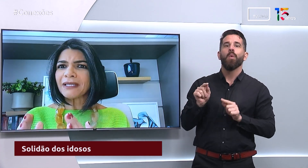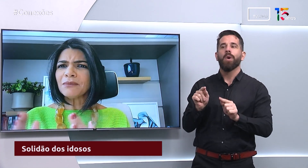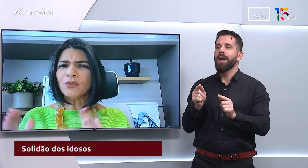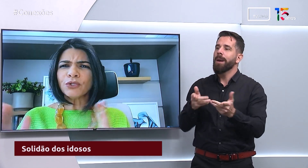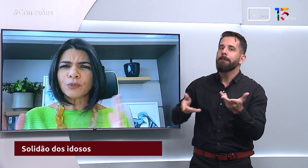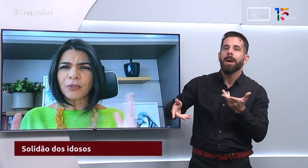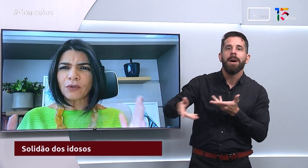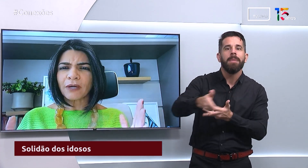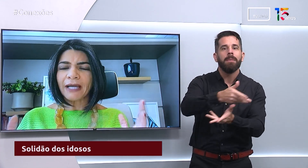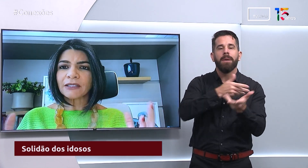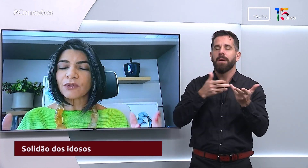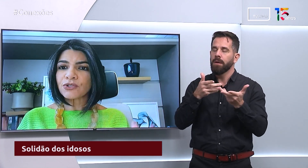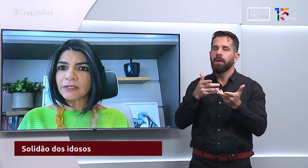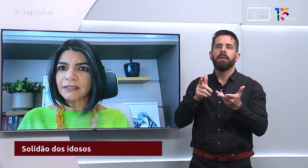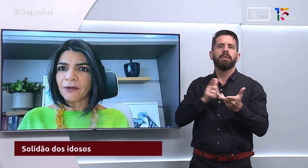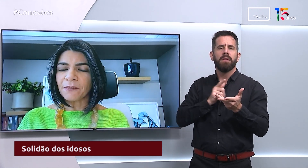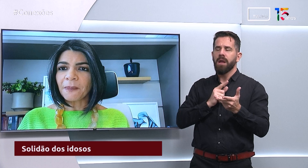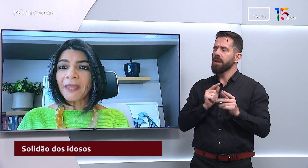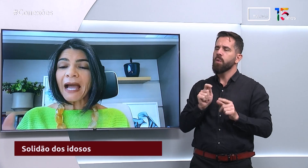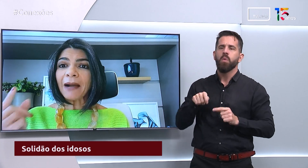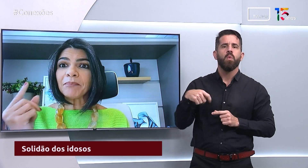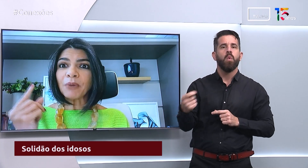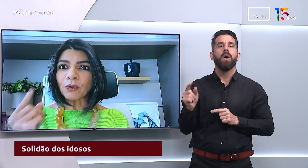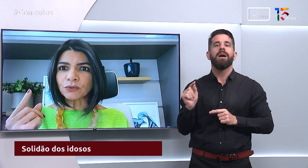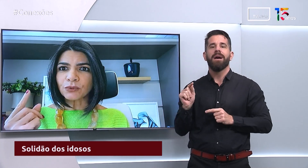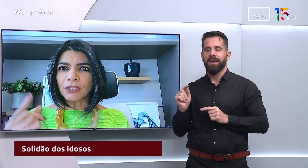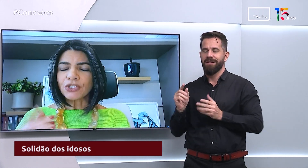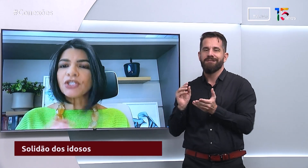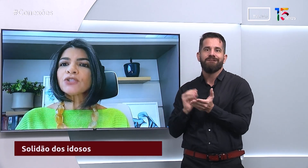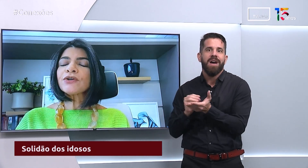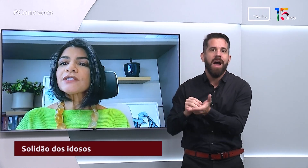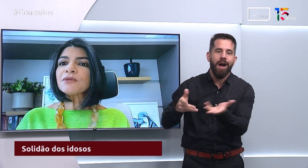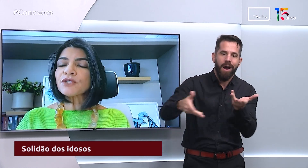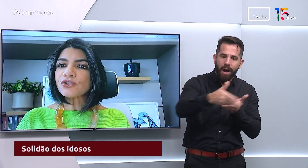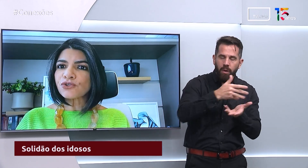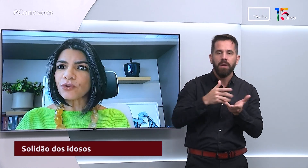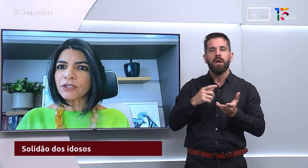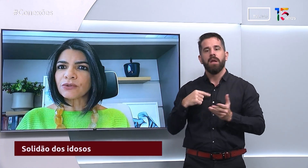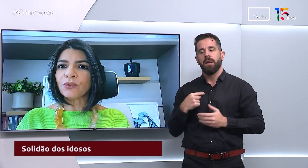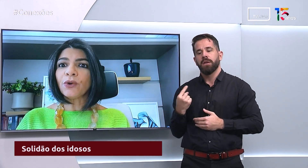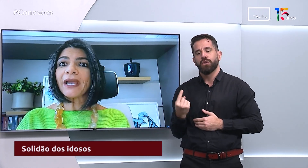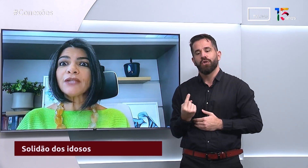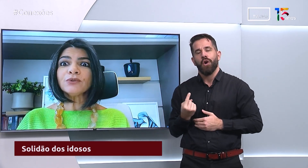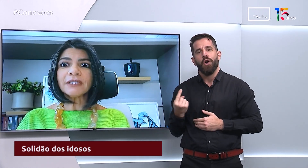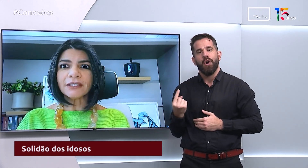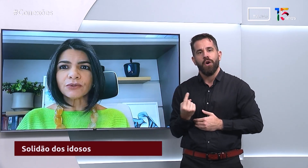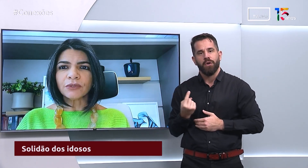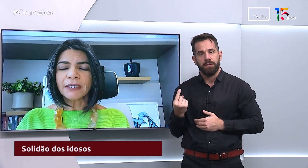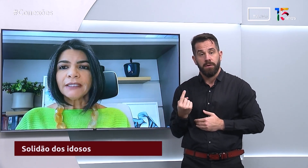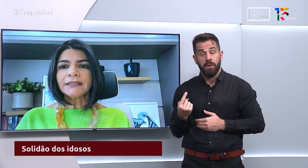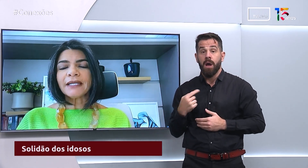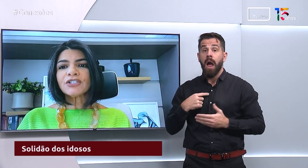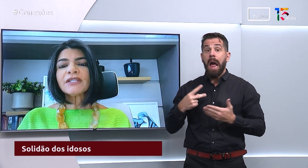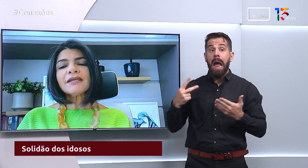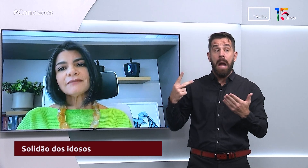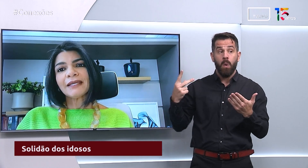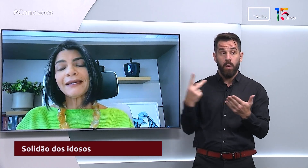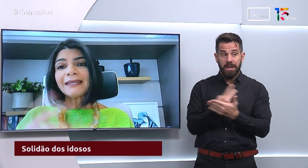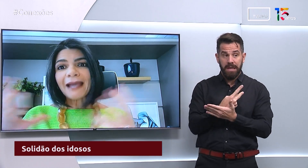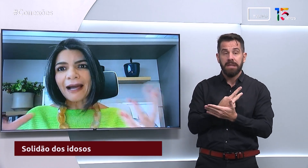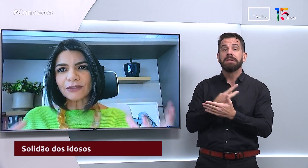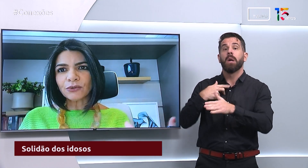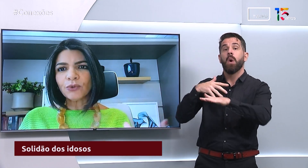uma maneira muito prolongada com a solidão. A ponto de, em 2018, o Reino Unido